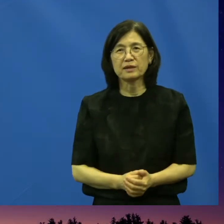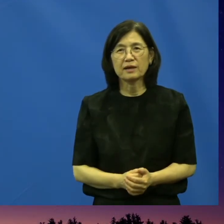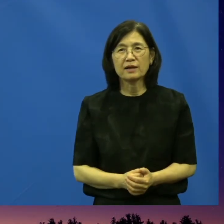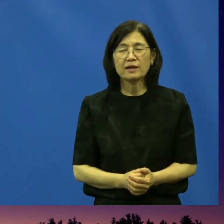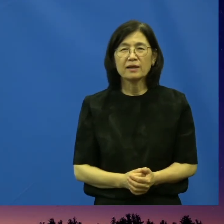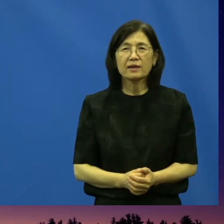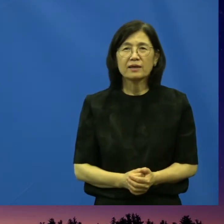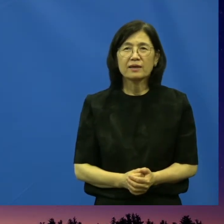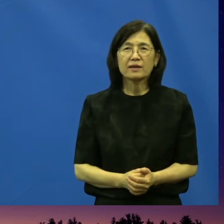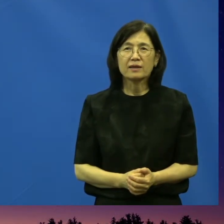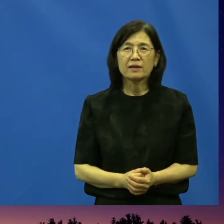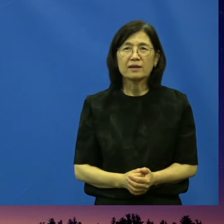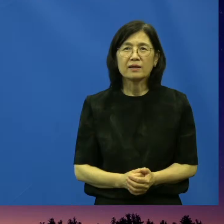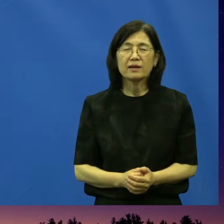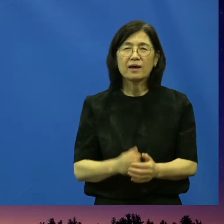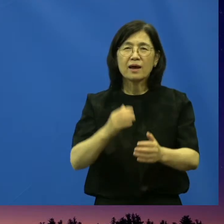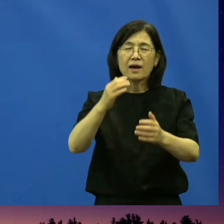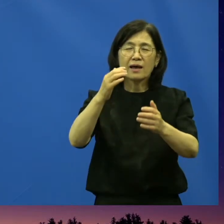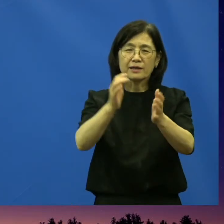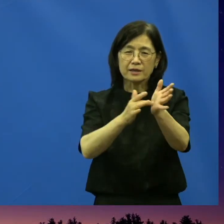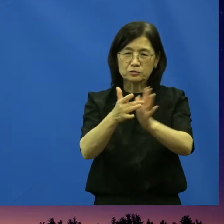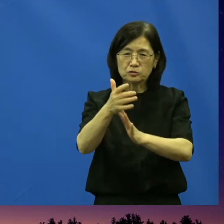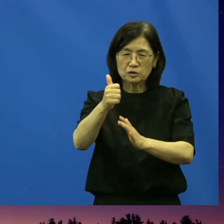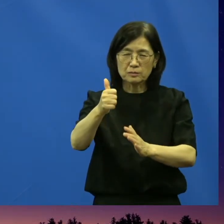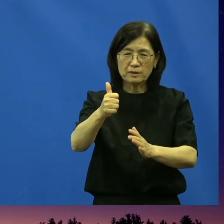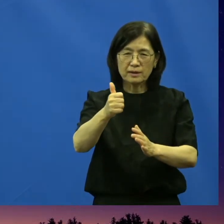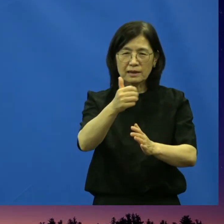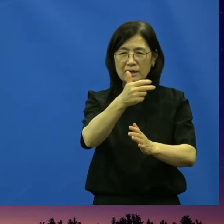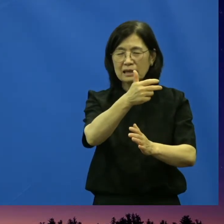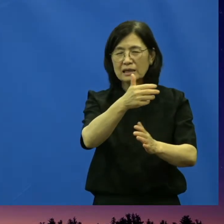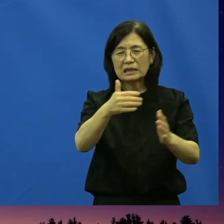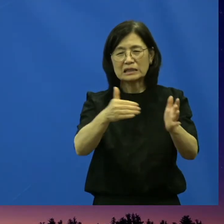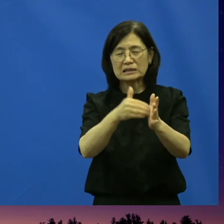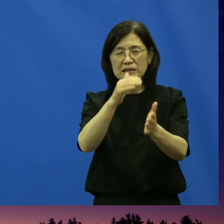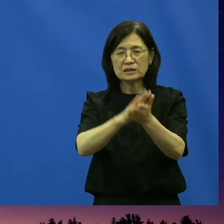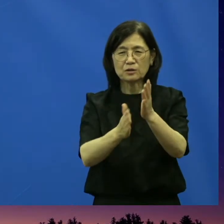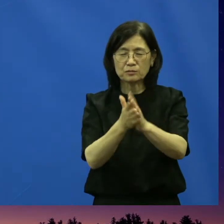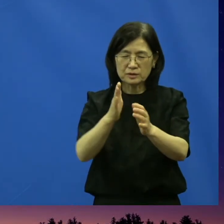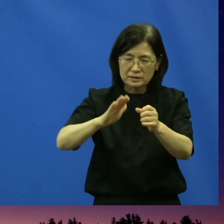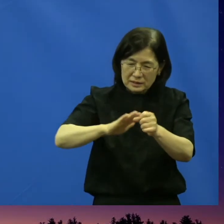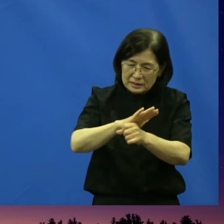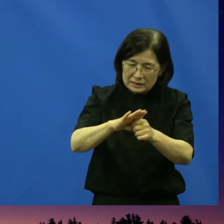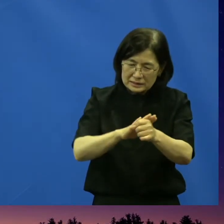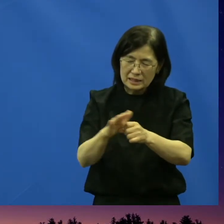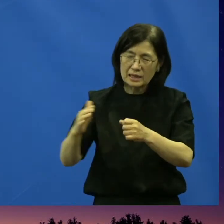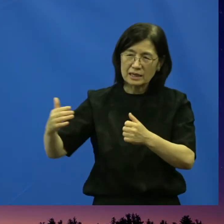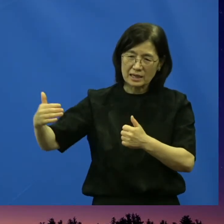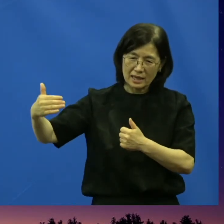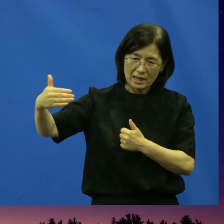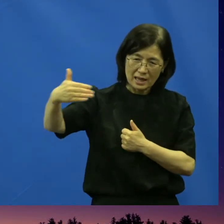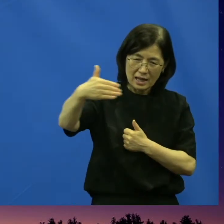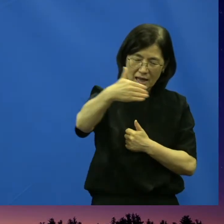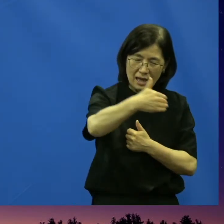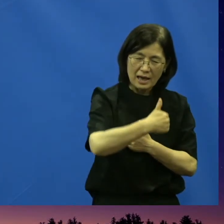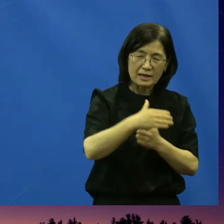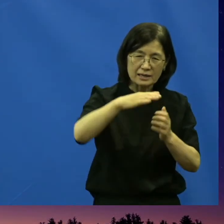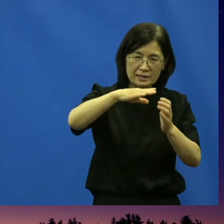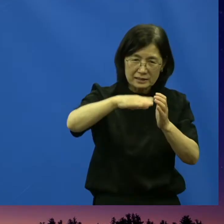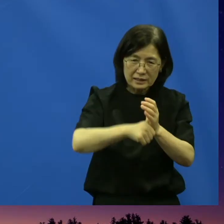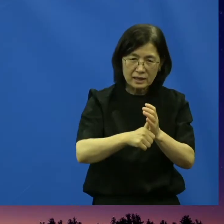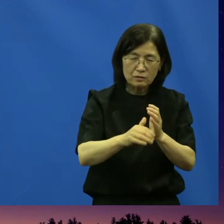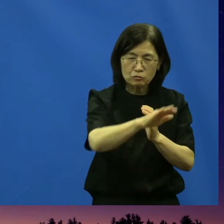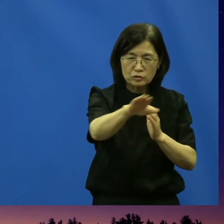무한한 사랑에 안기고 그분에게 피할 때 우리의 모든 이 세상의 유혹으로부터 이기게 하실 줄로